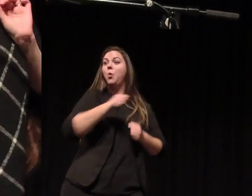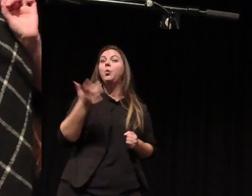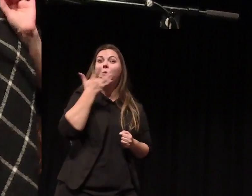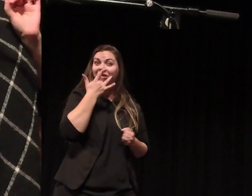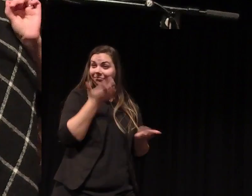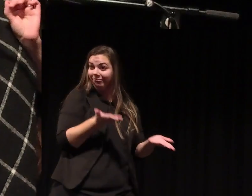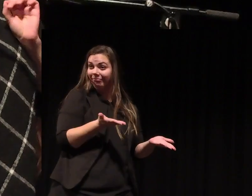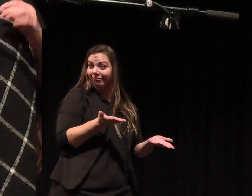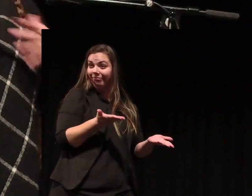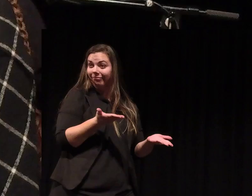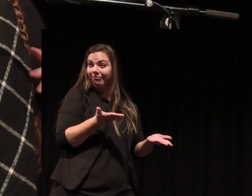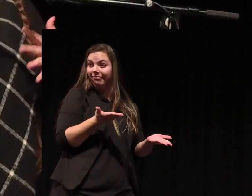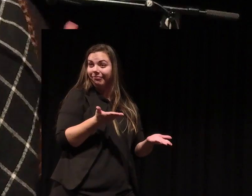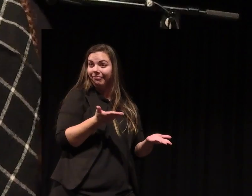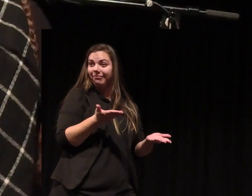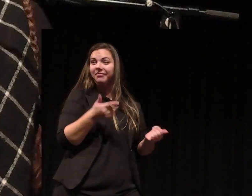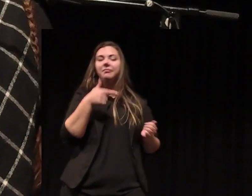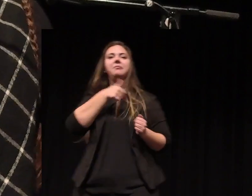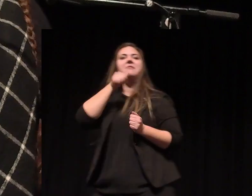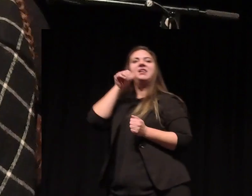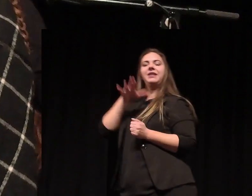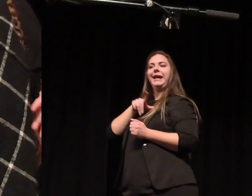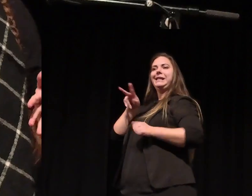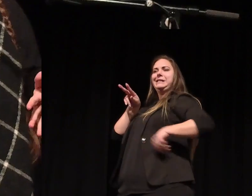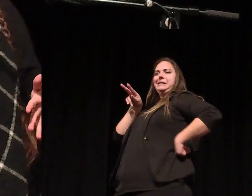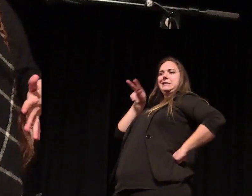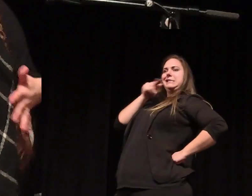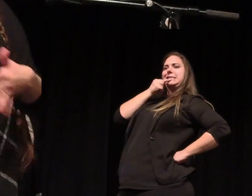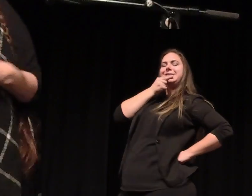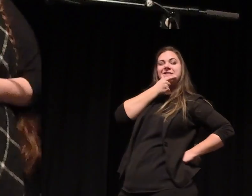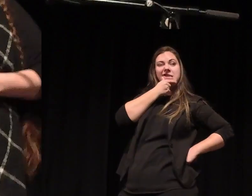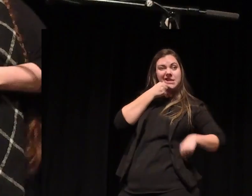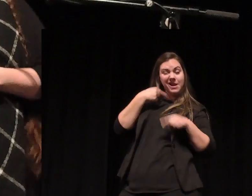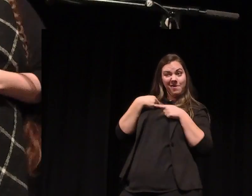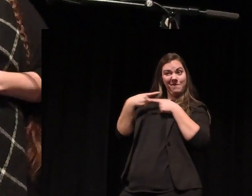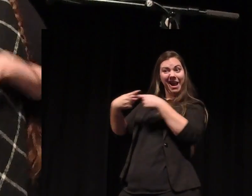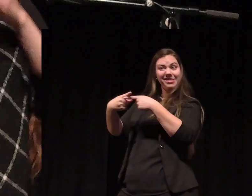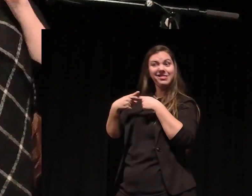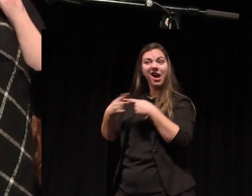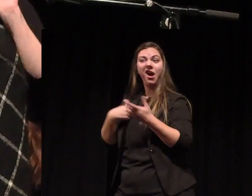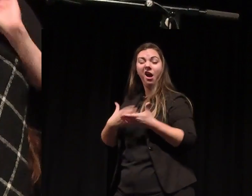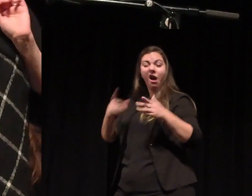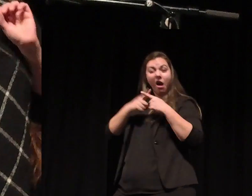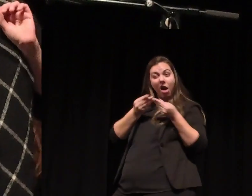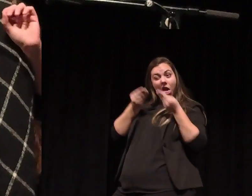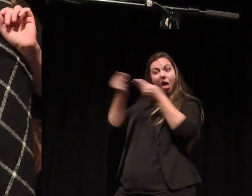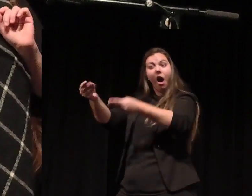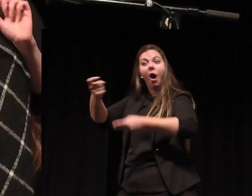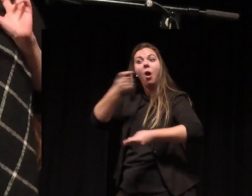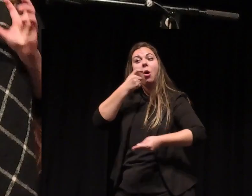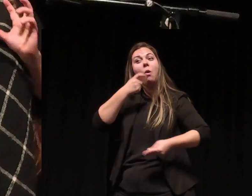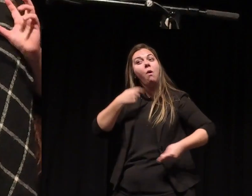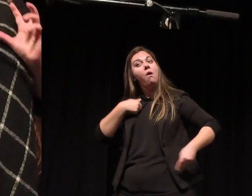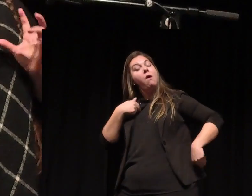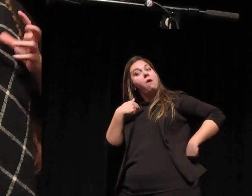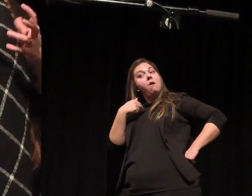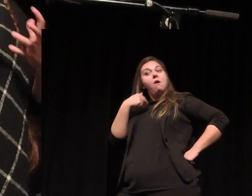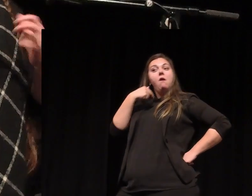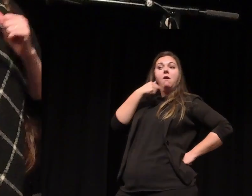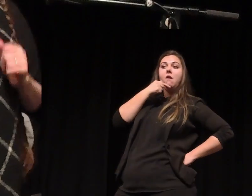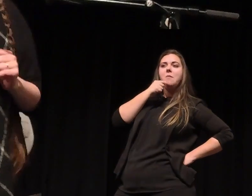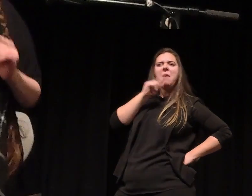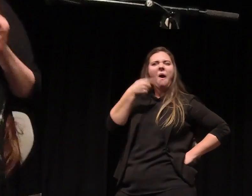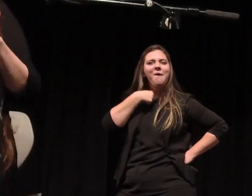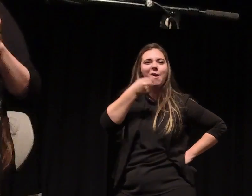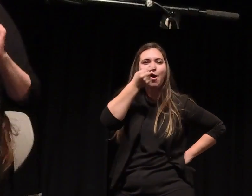pas vraiment l'idée de partager sa marmite ou partager son eau, mais elle était vraiment curieuse de voir qu'est-ce que c'est de la